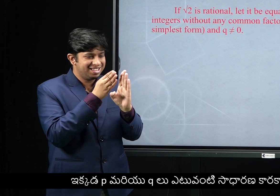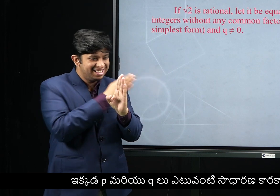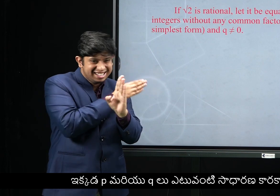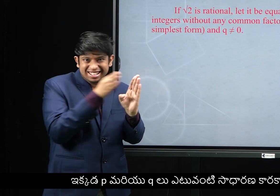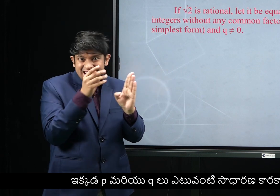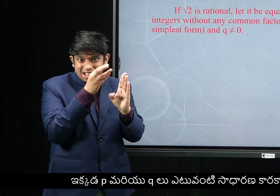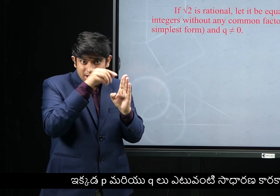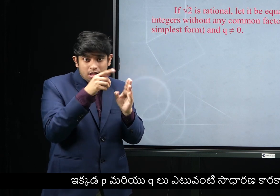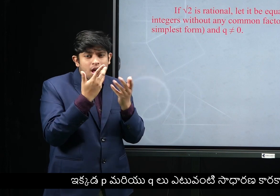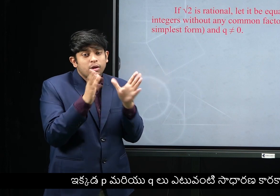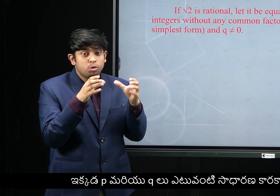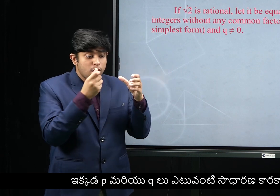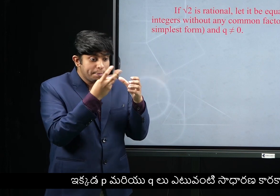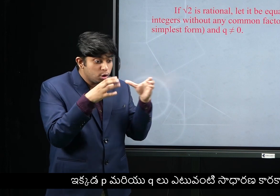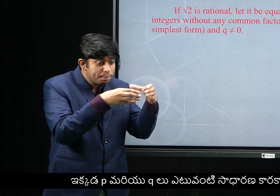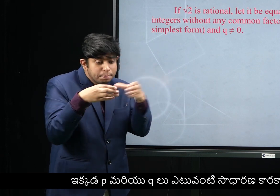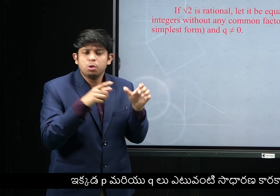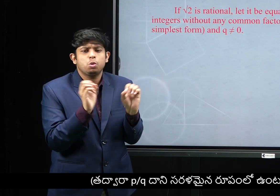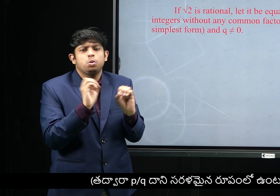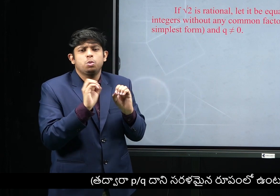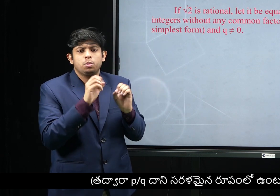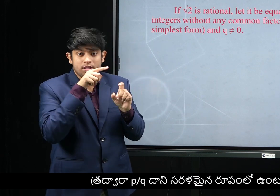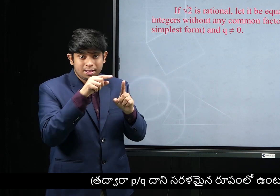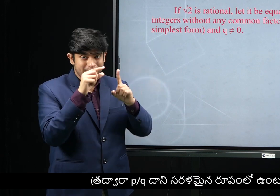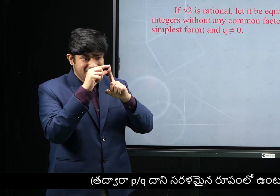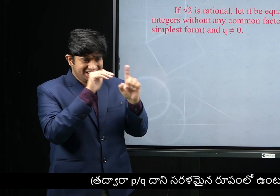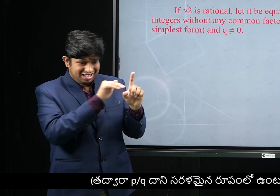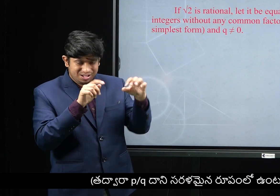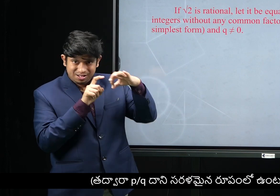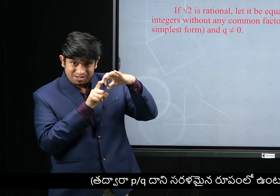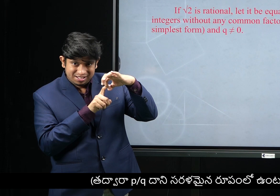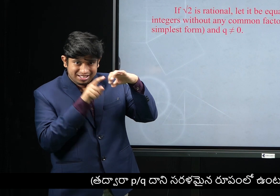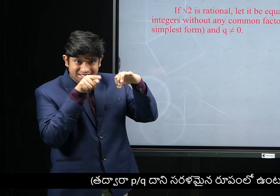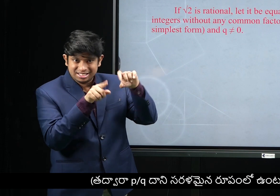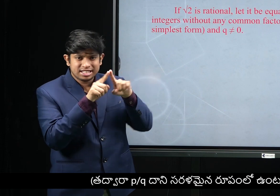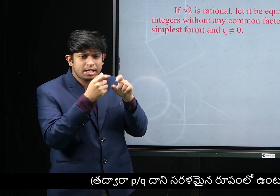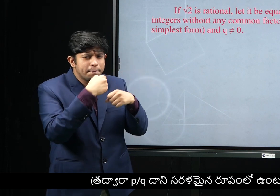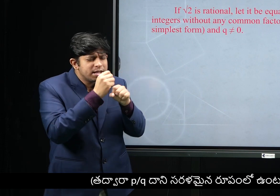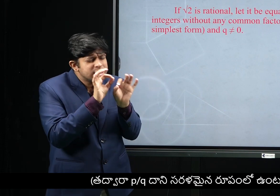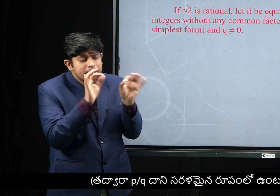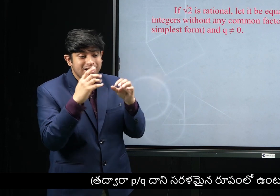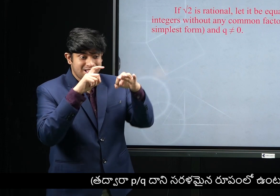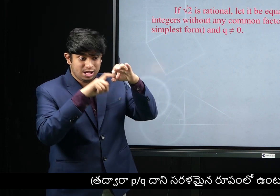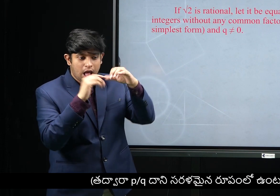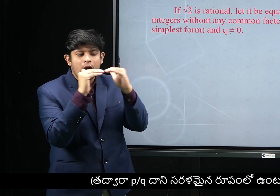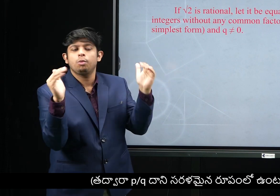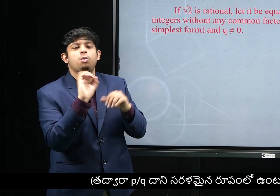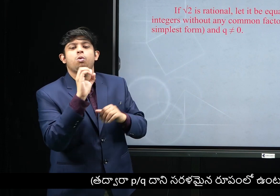సాధారణ కారకాలు లేకుండా పూర్ణాంకాలు. తద్వారా p/qని దాని సరళమైన రూపంలో ఉంటుంది మరియు